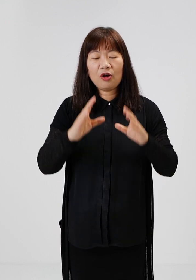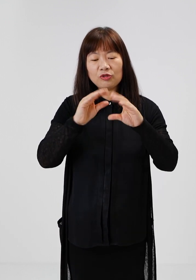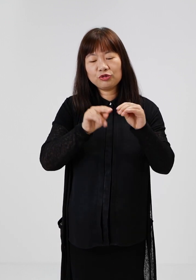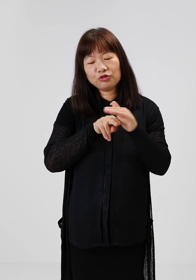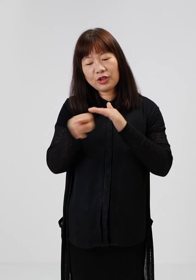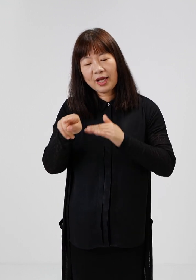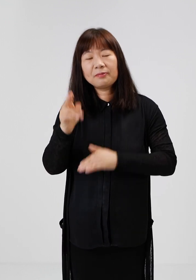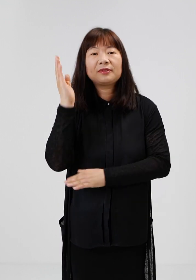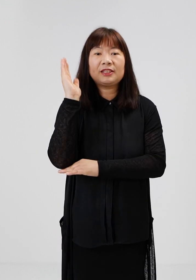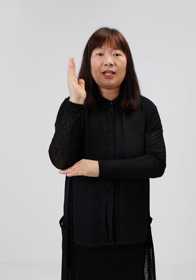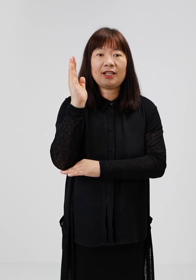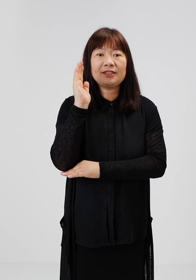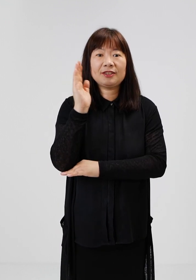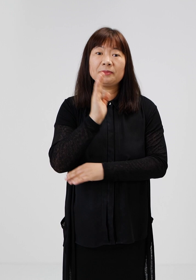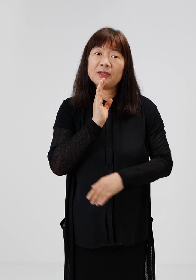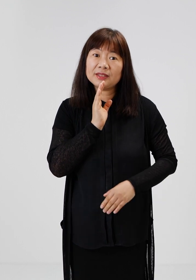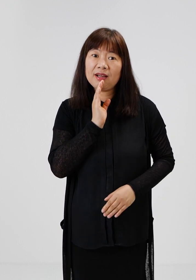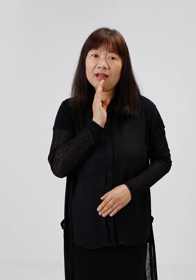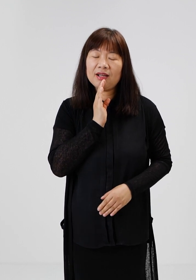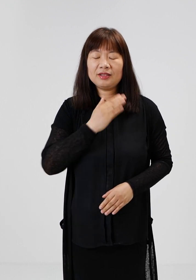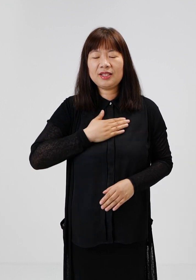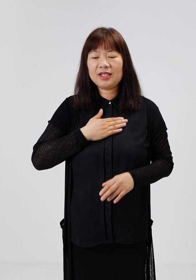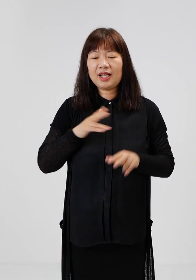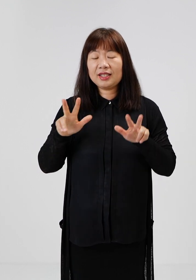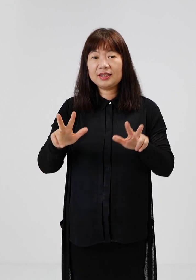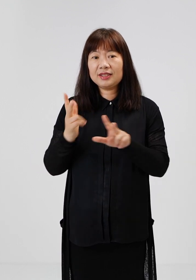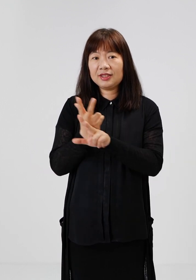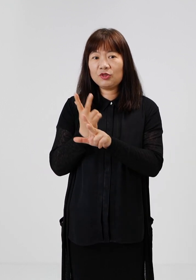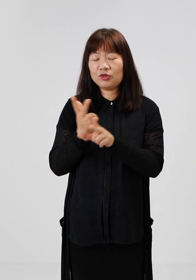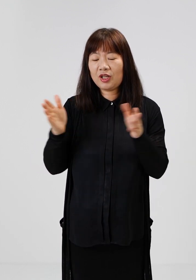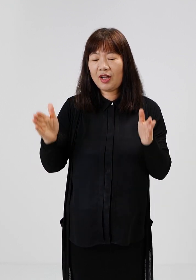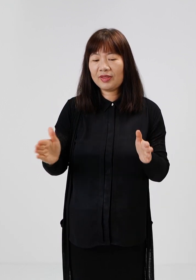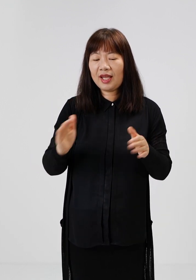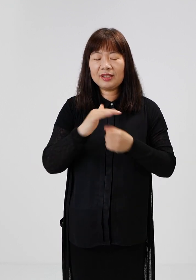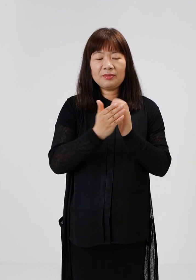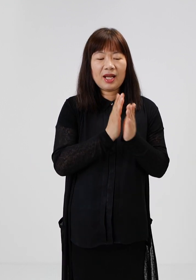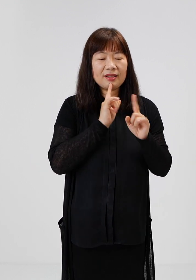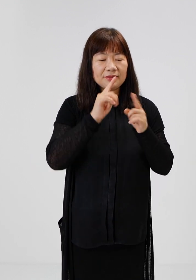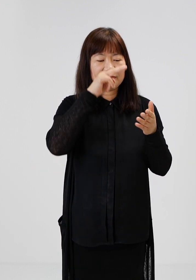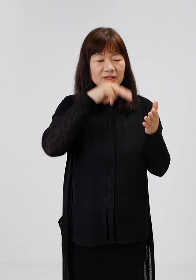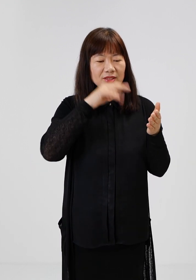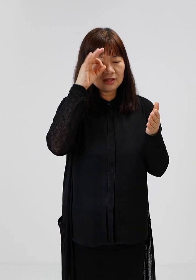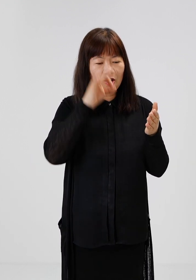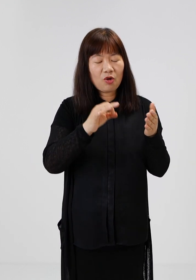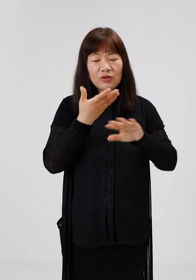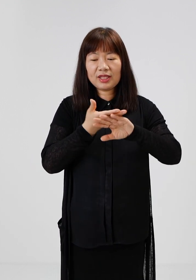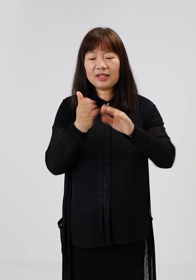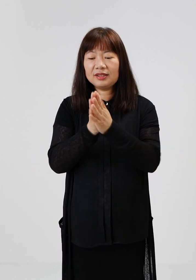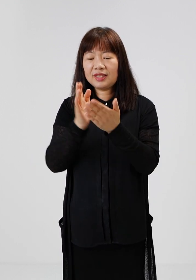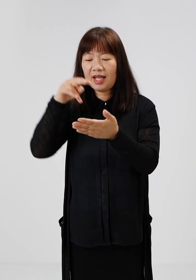말이에요. 제가 이번 주간에 이 본문을 준비하면서 책을 읽다가